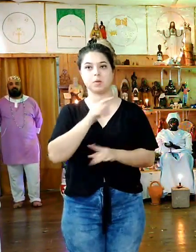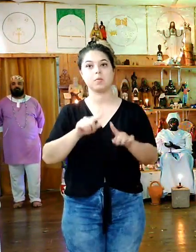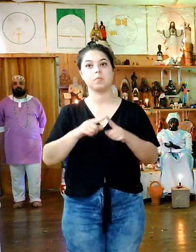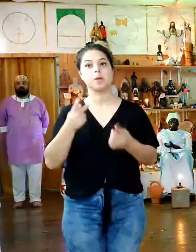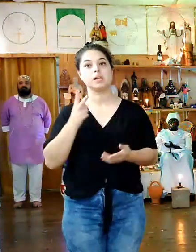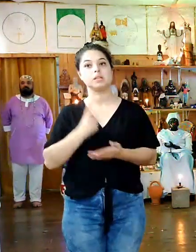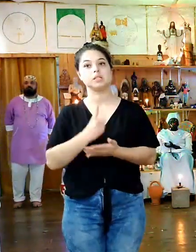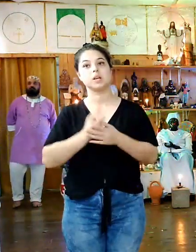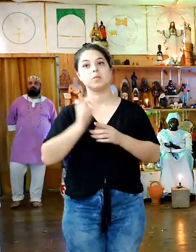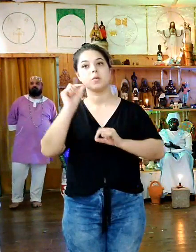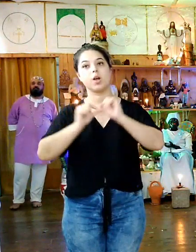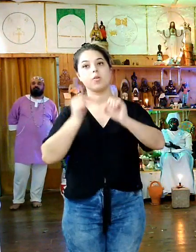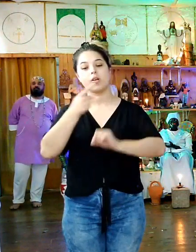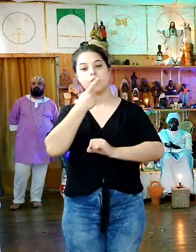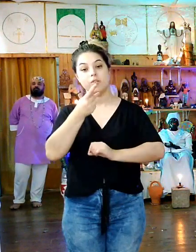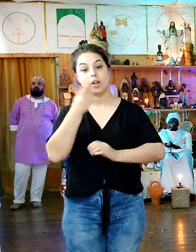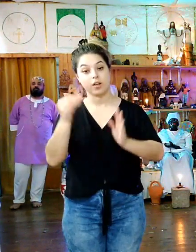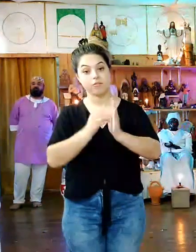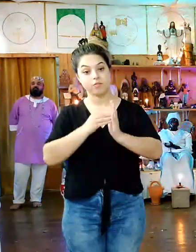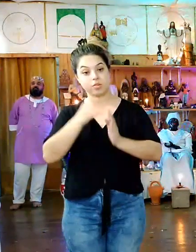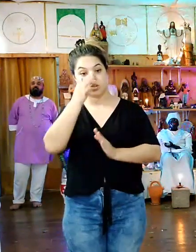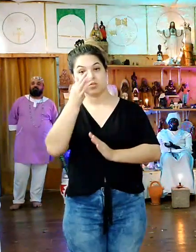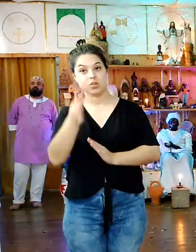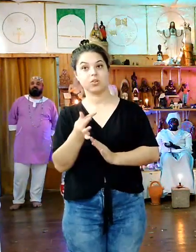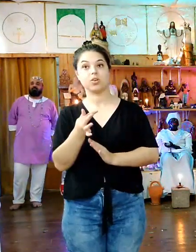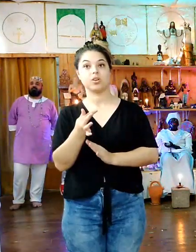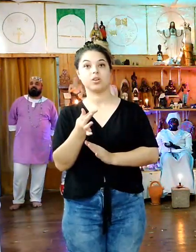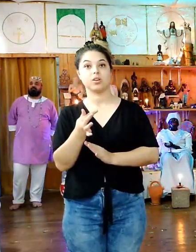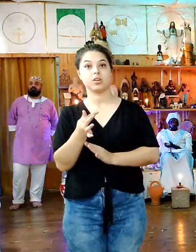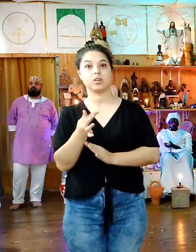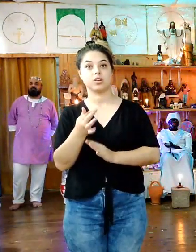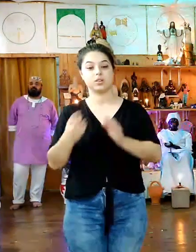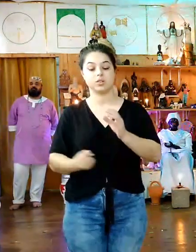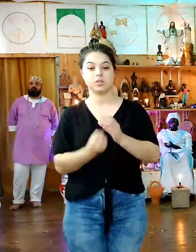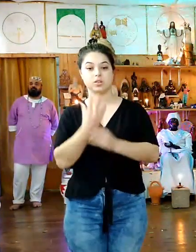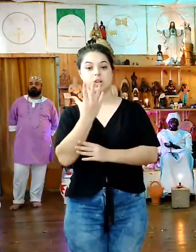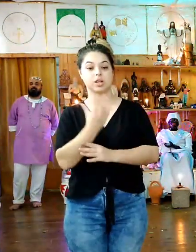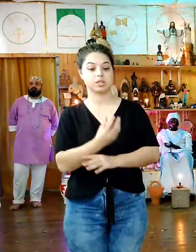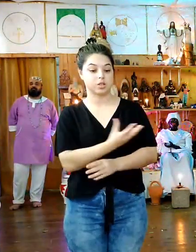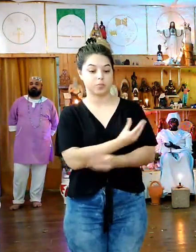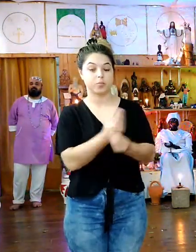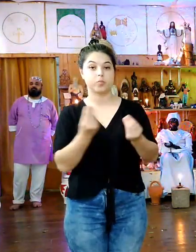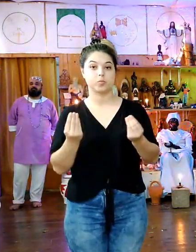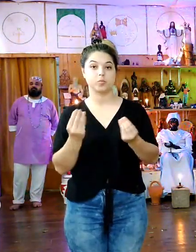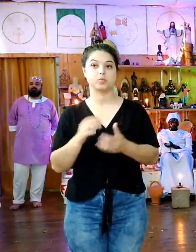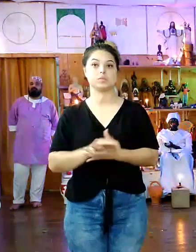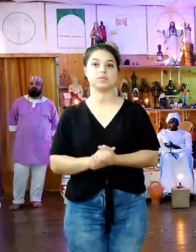Mas sempre que alguém diz que falta uma flor, renascem várias.